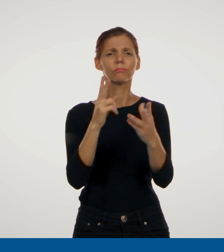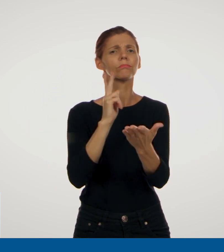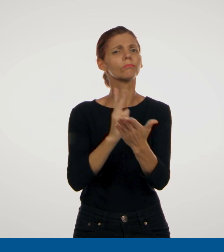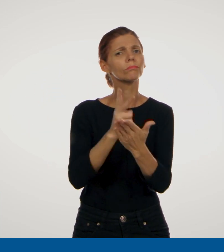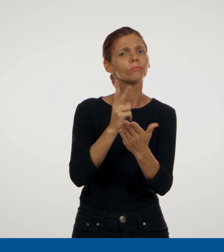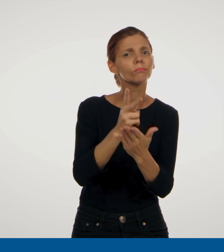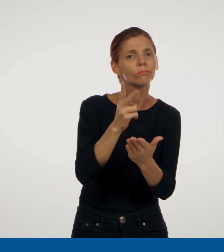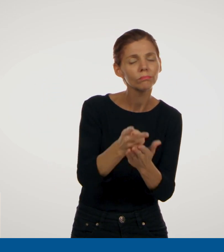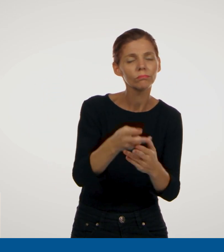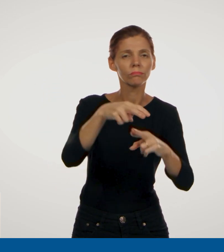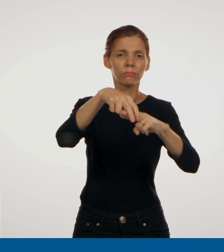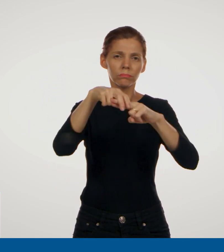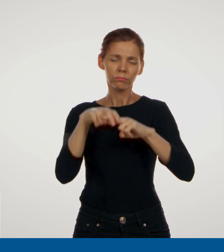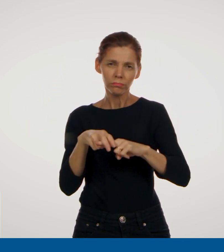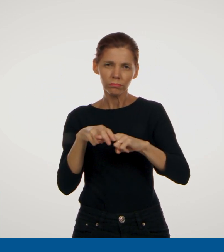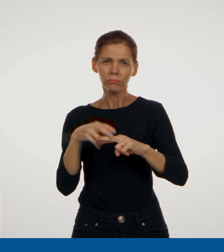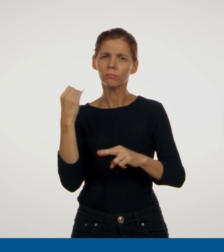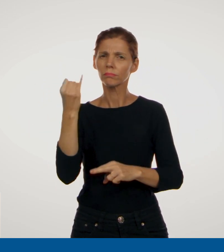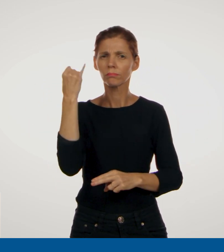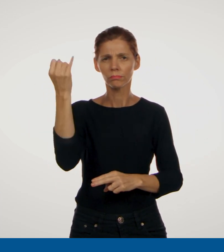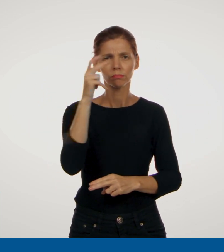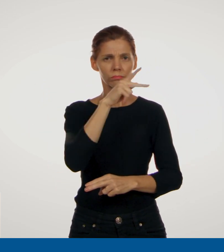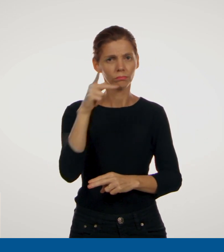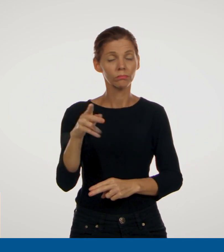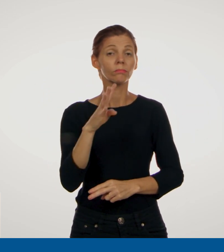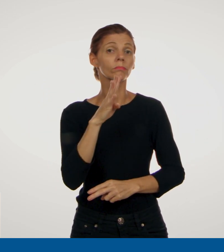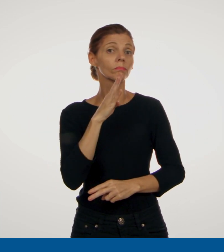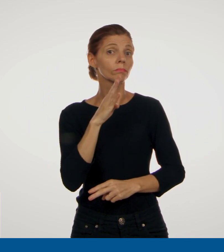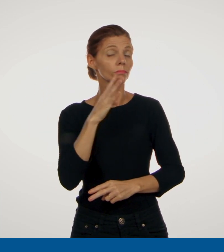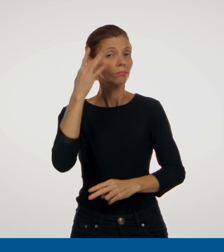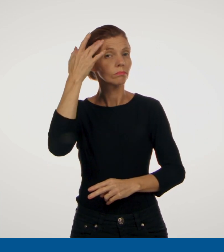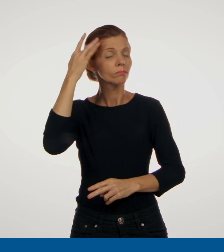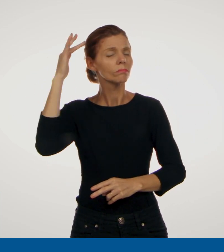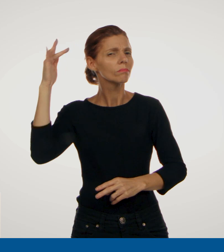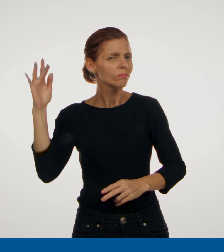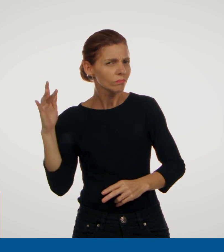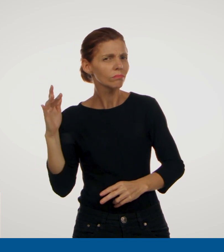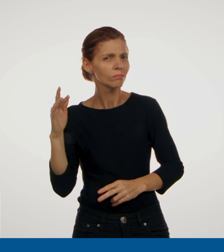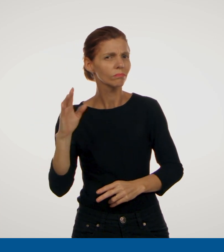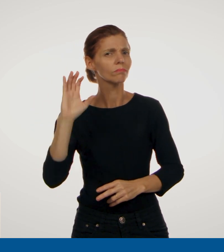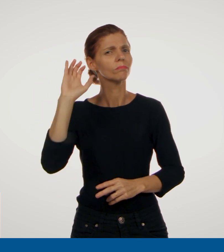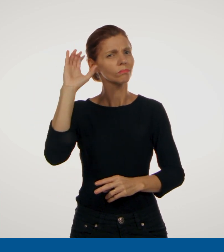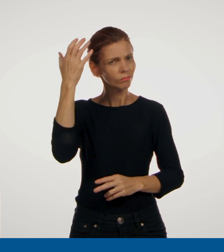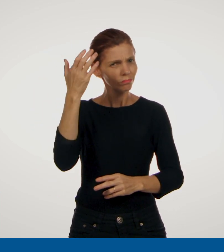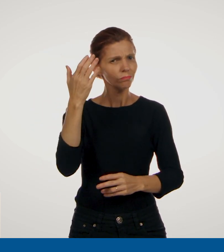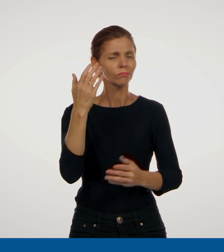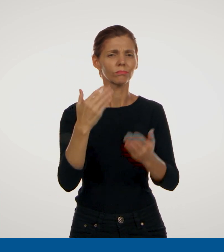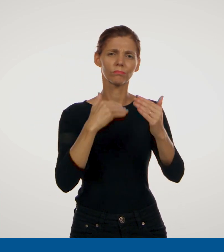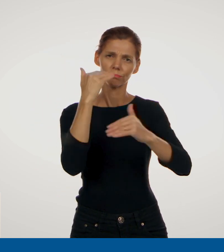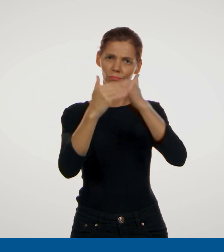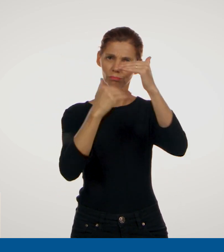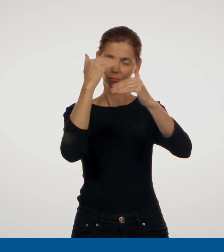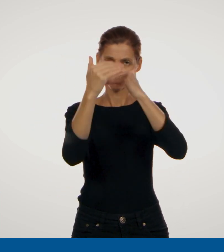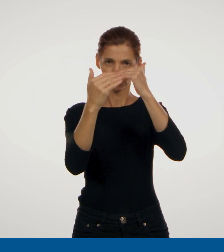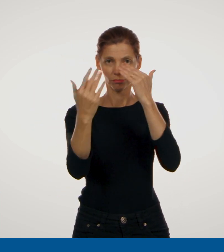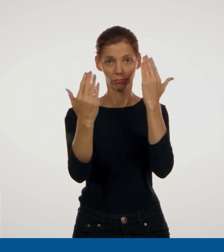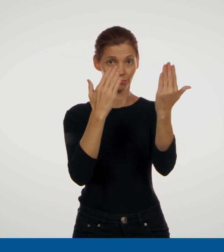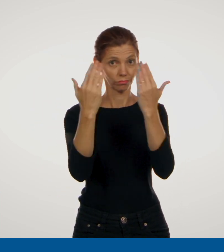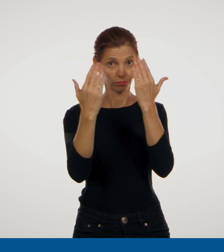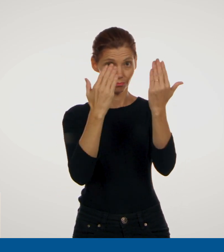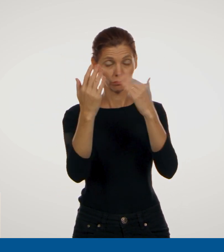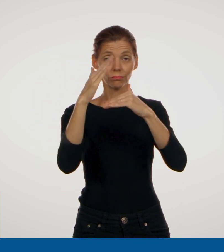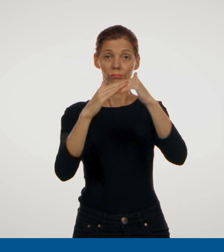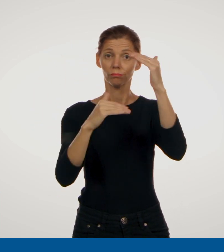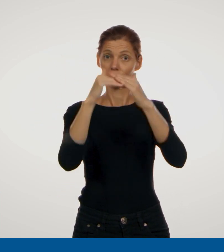interação constante. Por isso é útil aos professores conhecer as teorias predominantes desenvolvidas pelos psicólogos